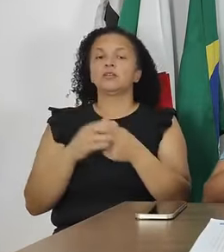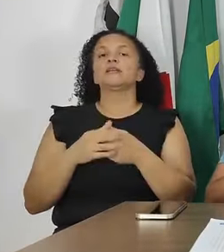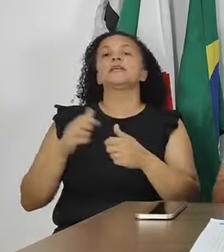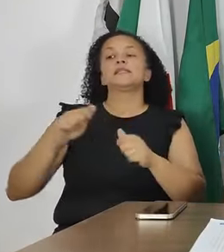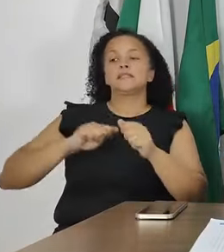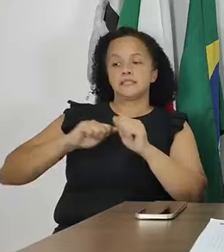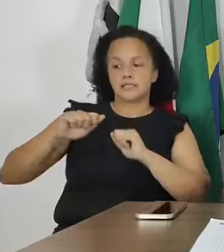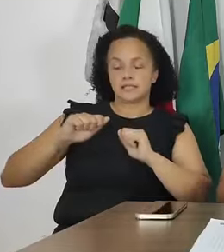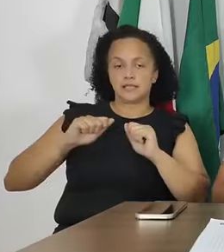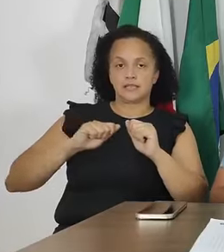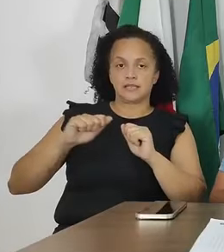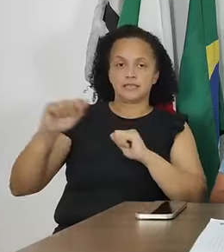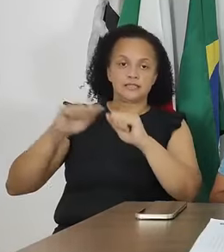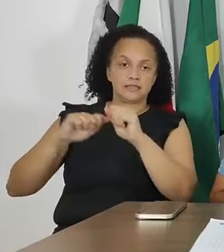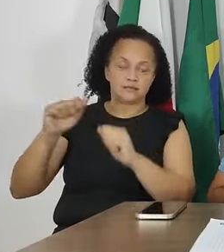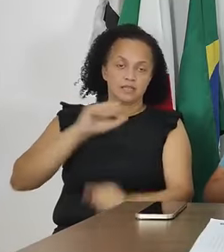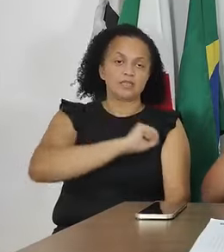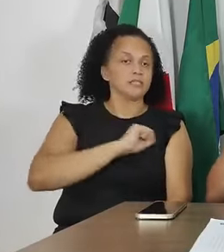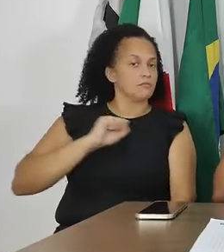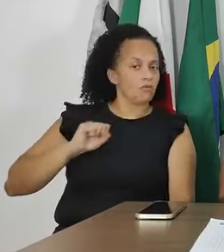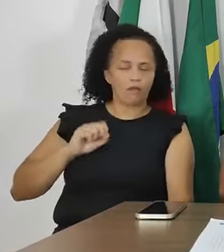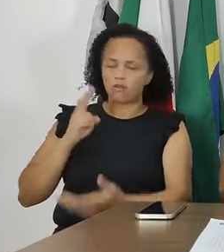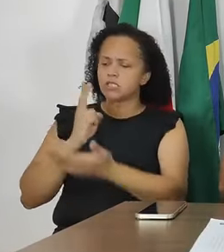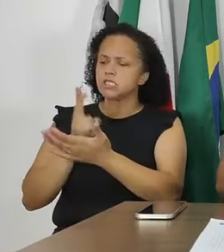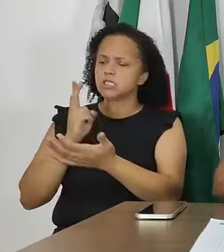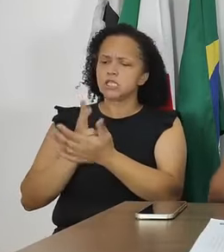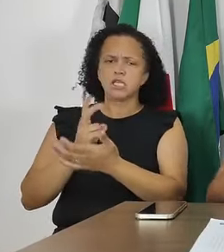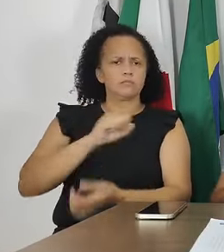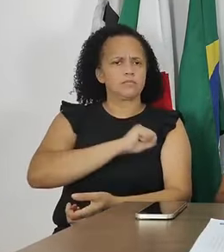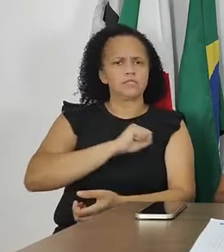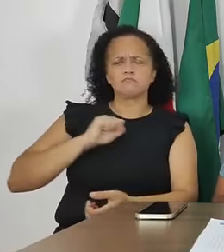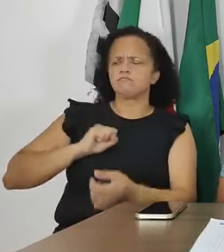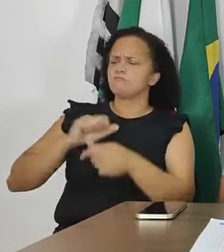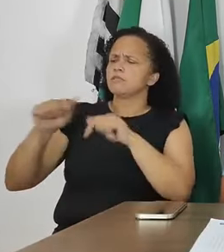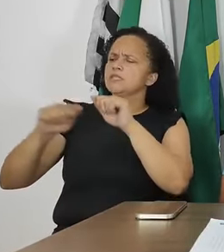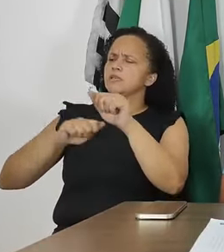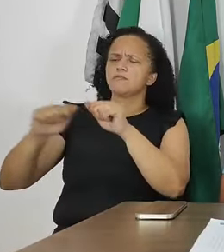Samuel, que ele servia, ele estava ali ministrando, ele estava ali servindo